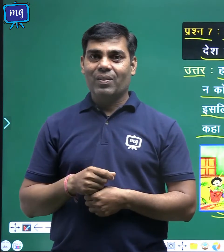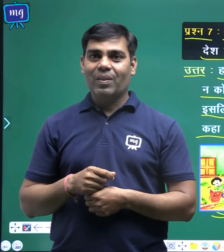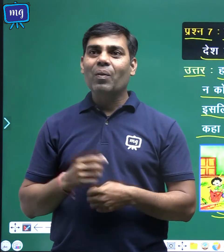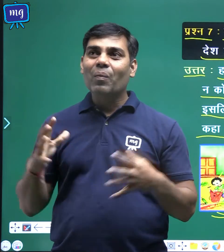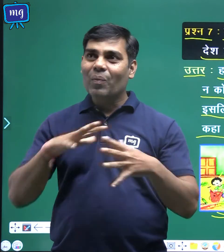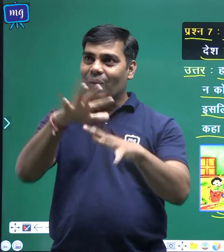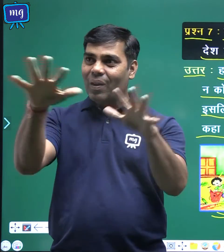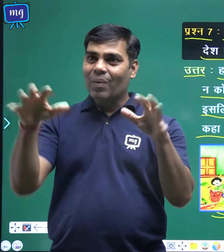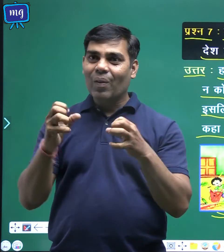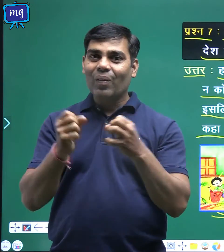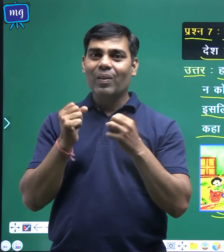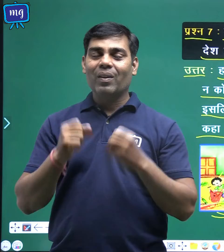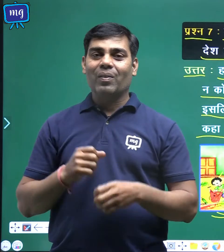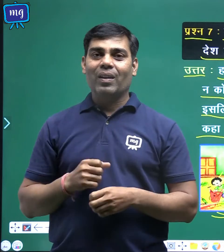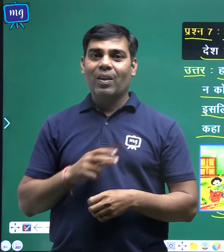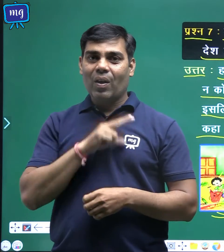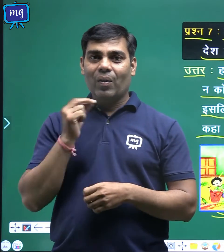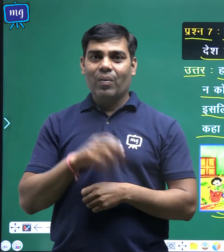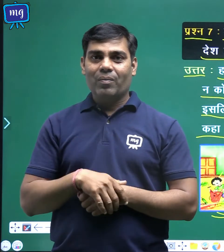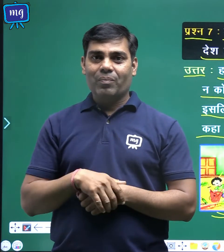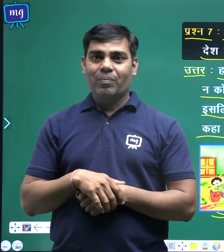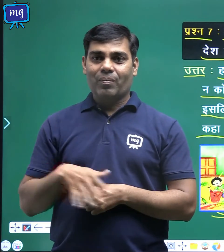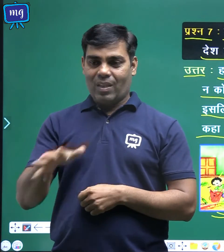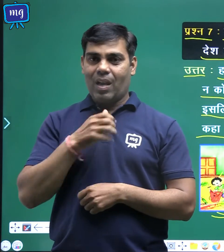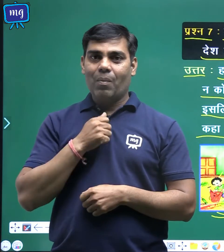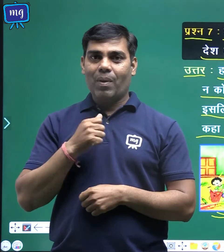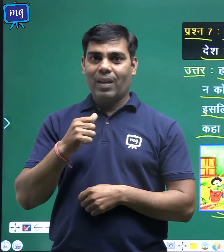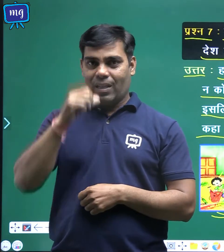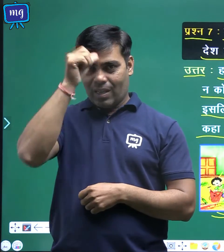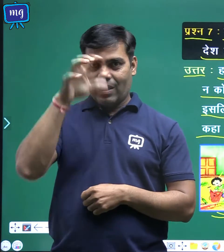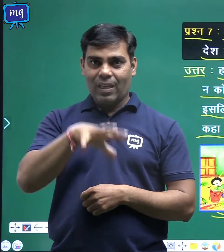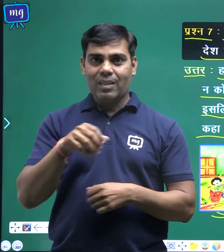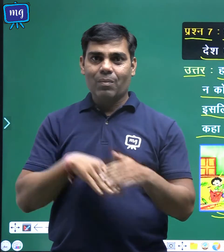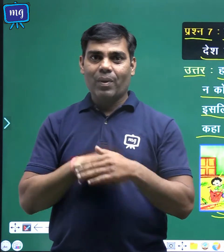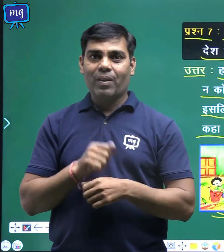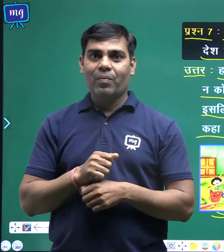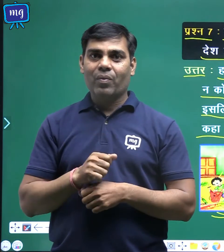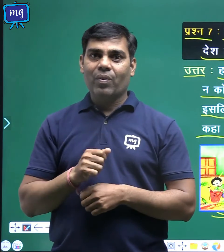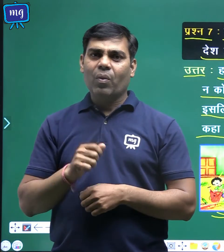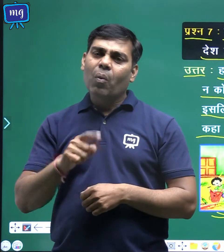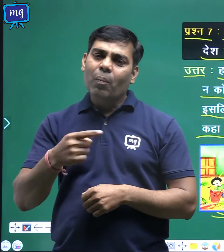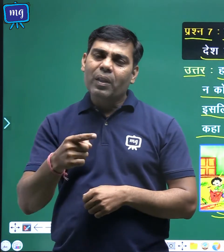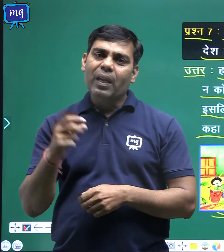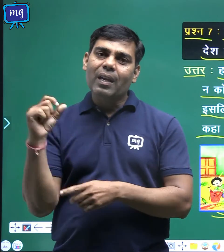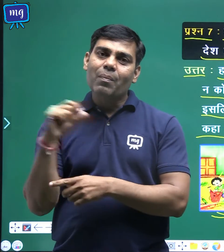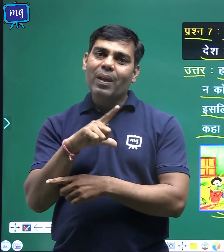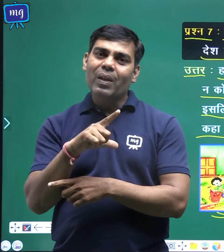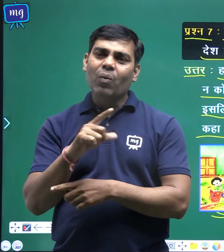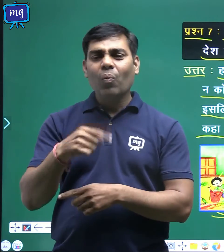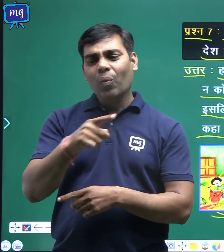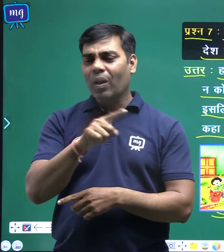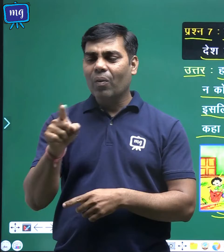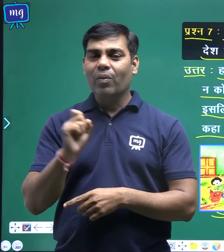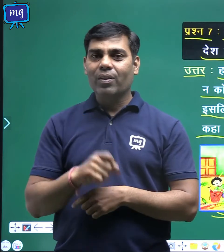माहौल है। और हमारे देश में हर महीने कोई न